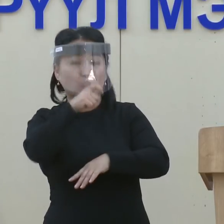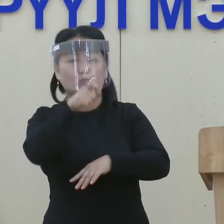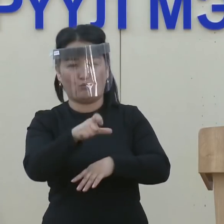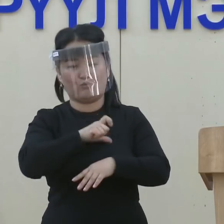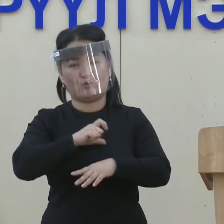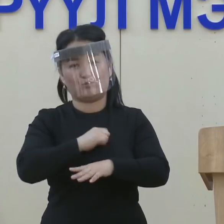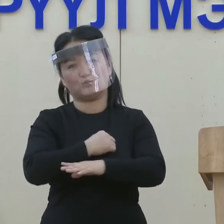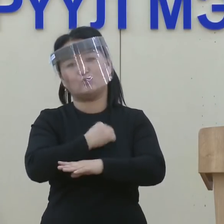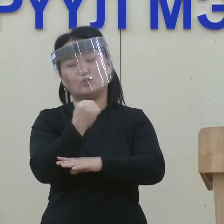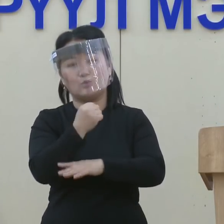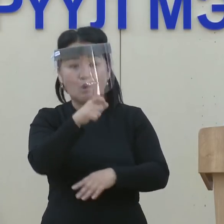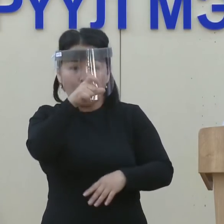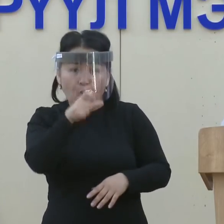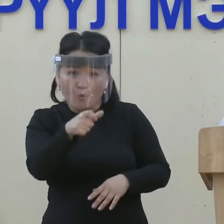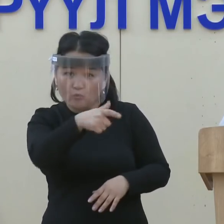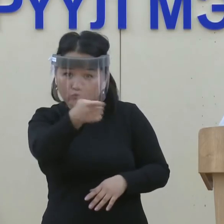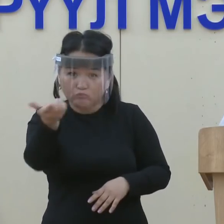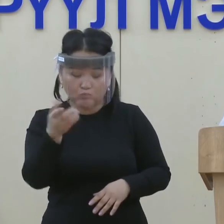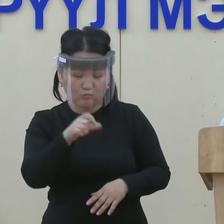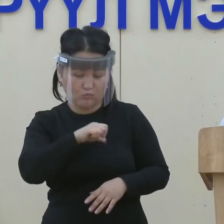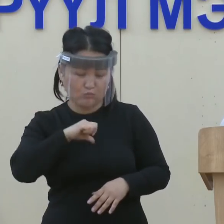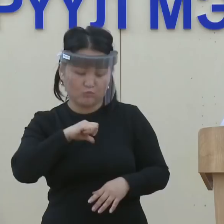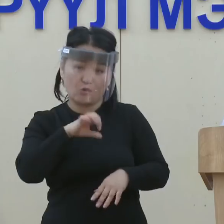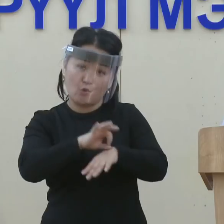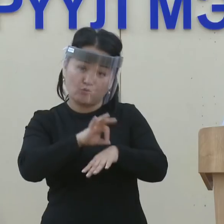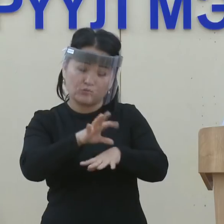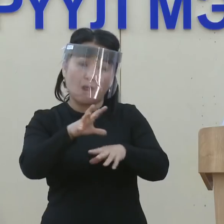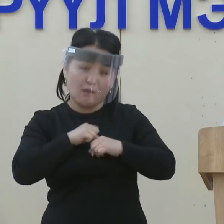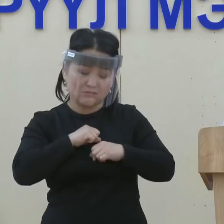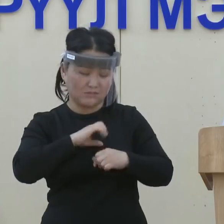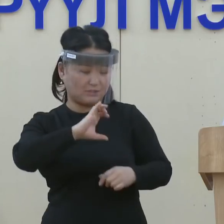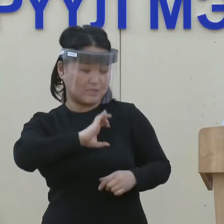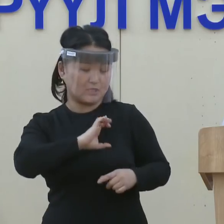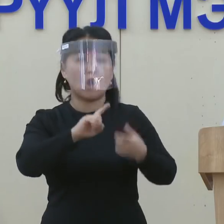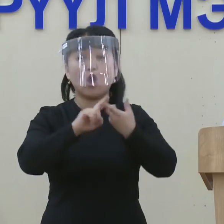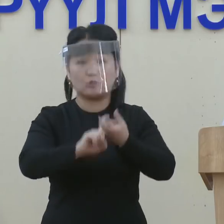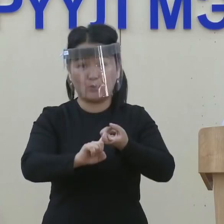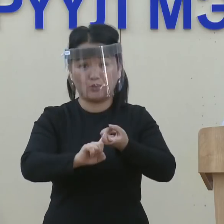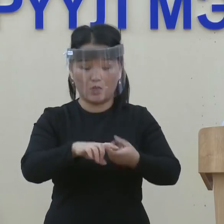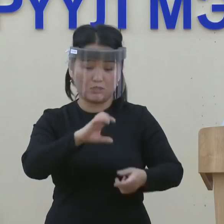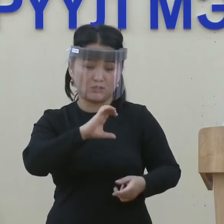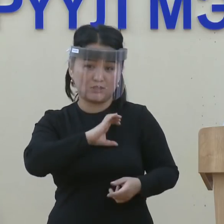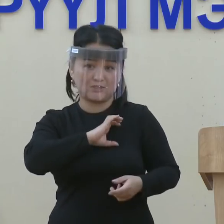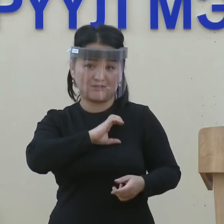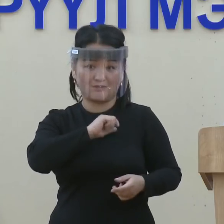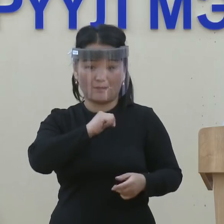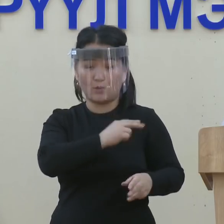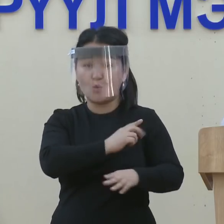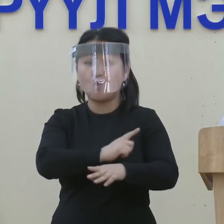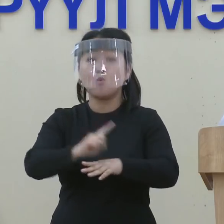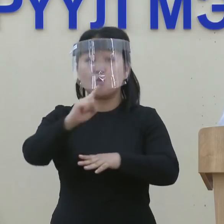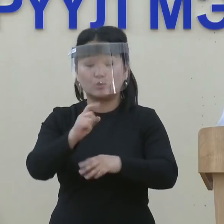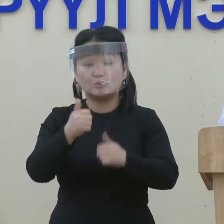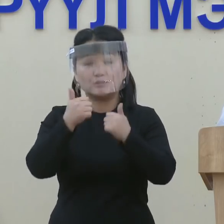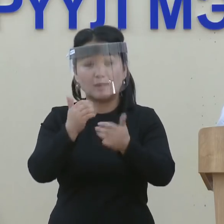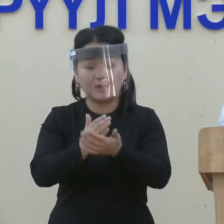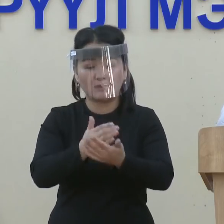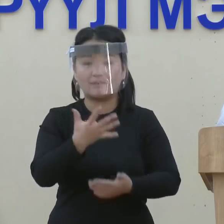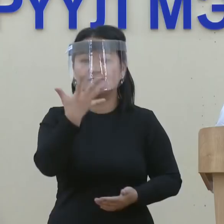хүний сэтгэл санаа бас эмчилгээний үр дүнд бас асар их нөлөөлдөг. Зүгээр инженеэр хэлэх юм бол